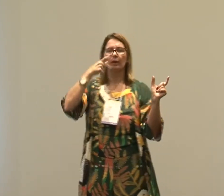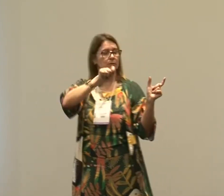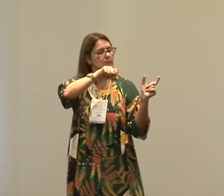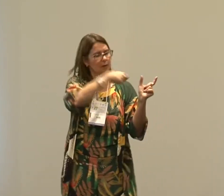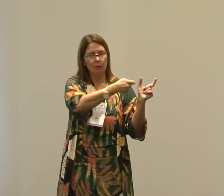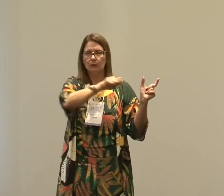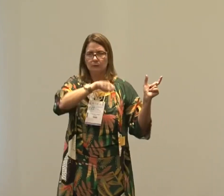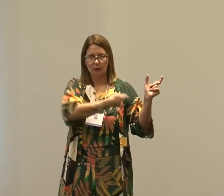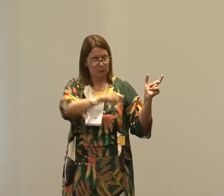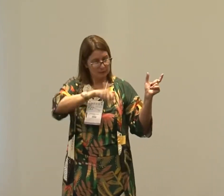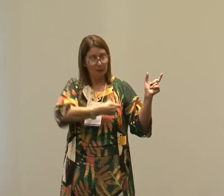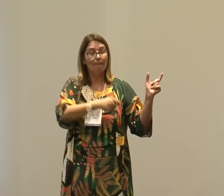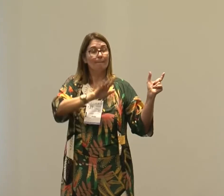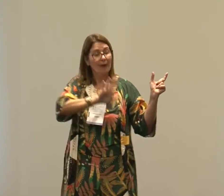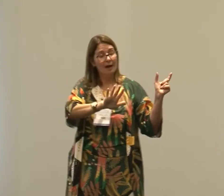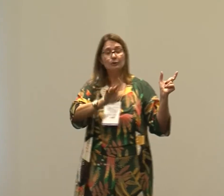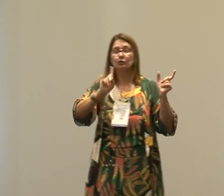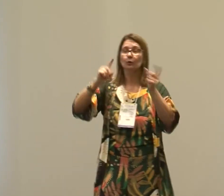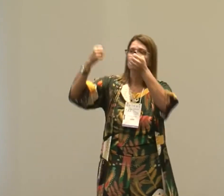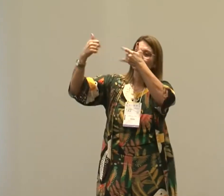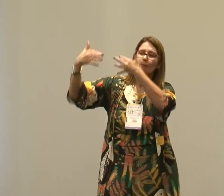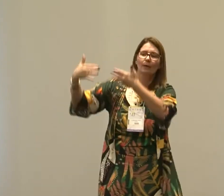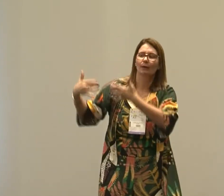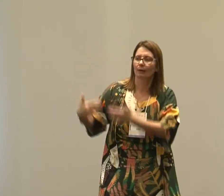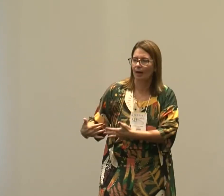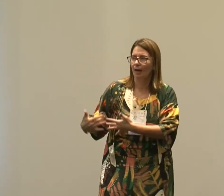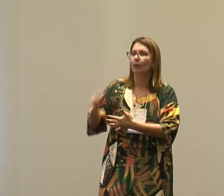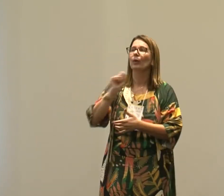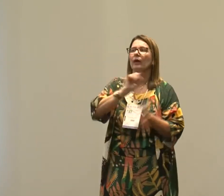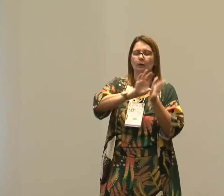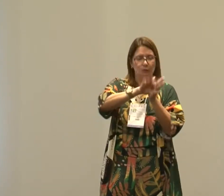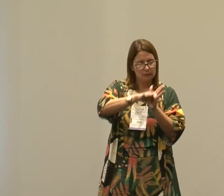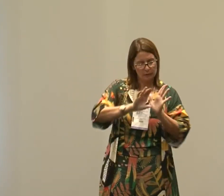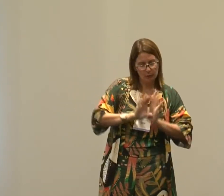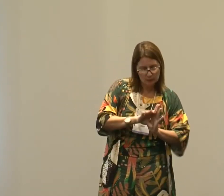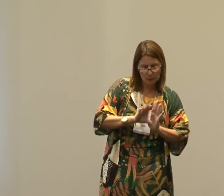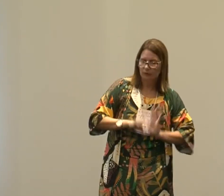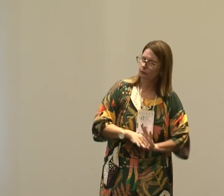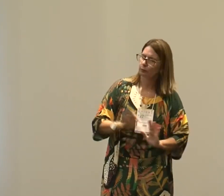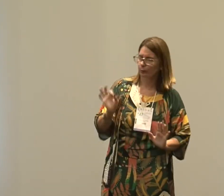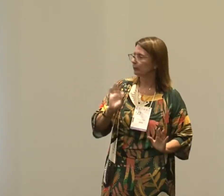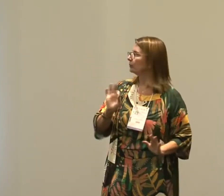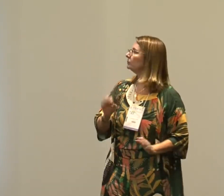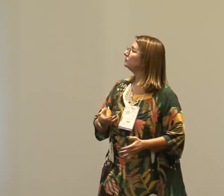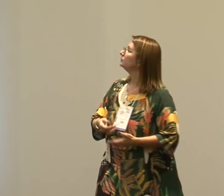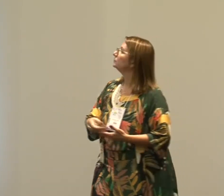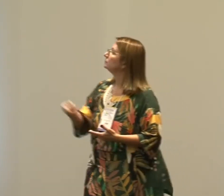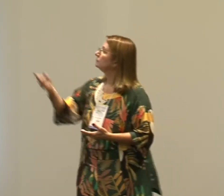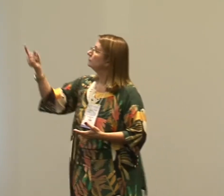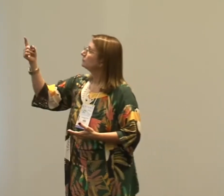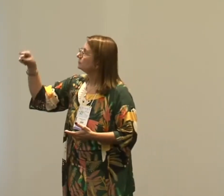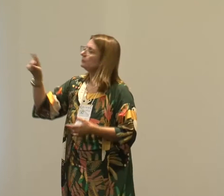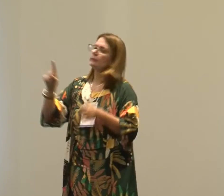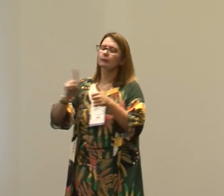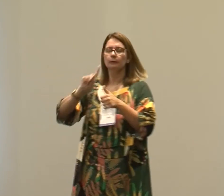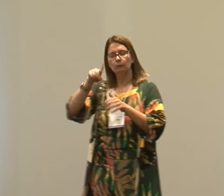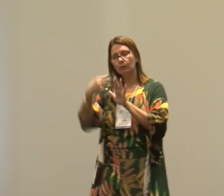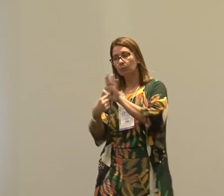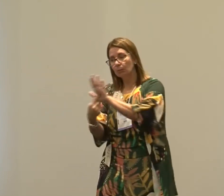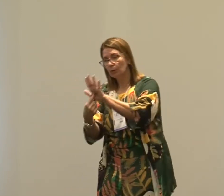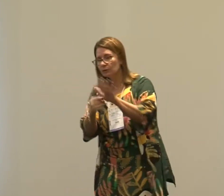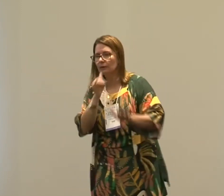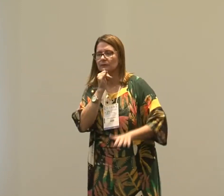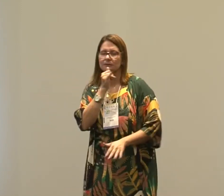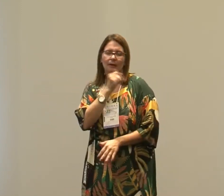essa palavra e ver um conceito e falar, ó, tem esse sinal, esse. E também precisa explicar os conceitos de cada um